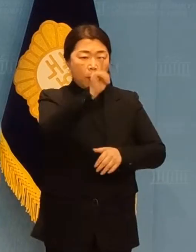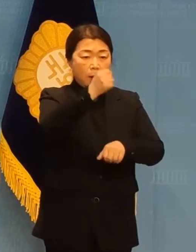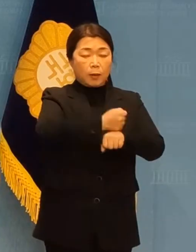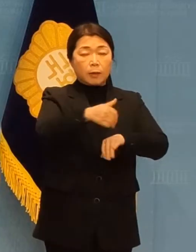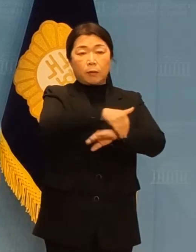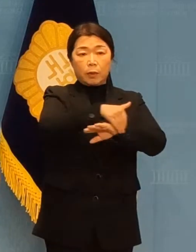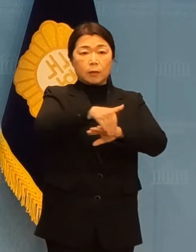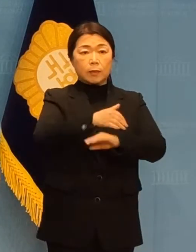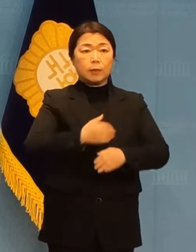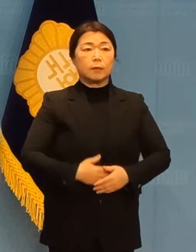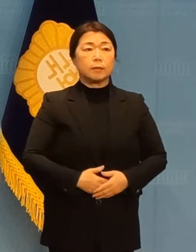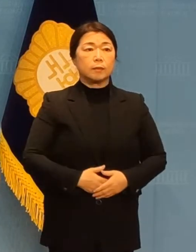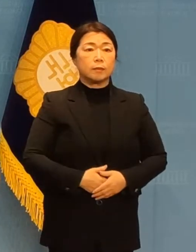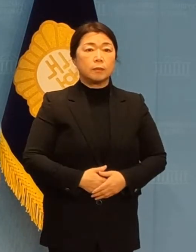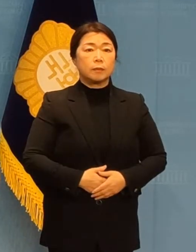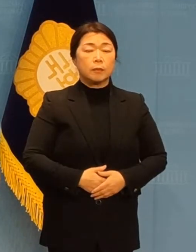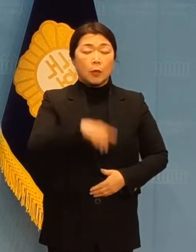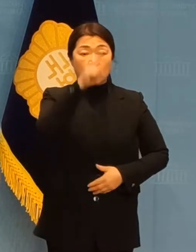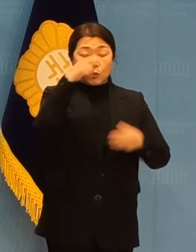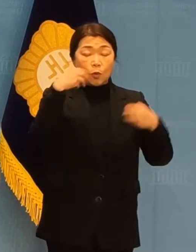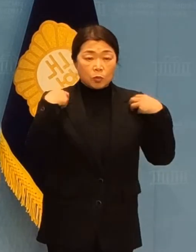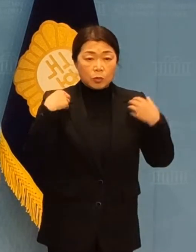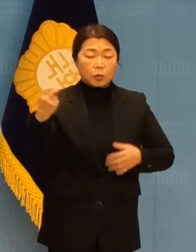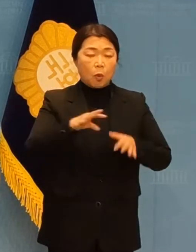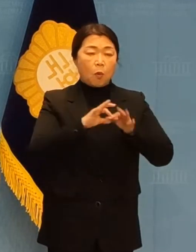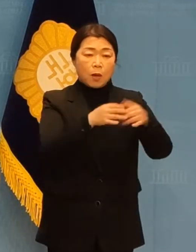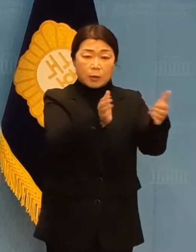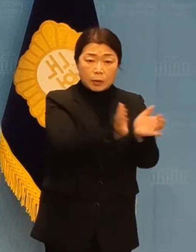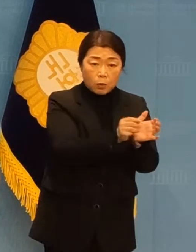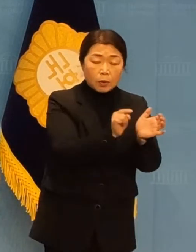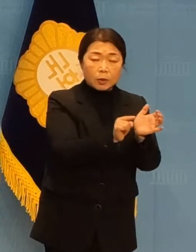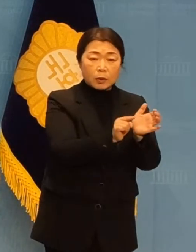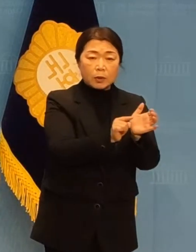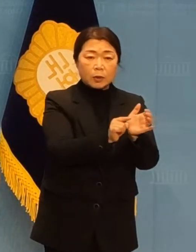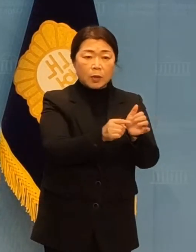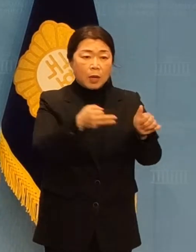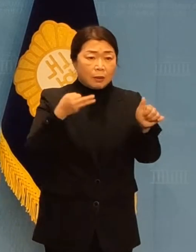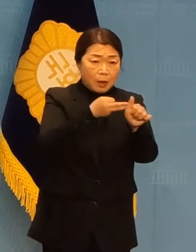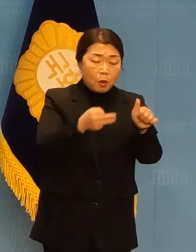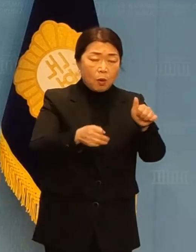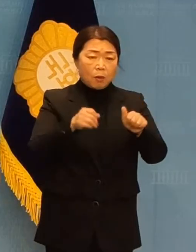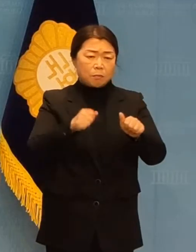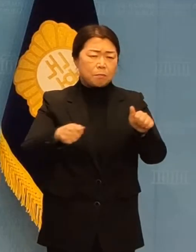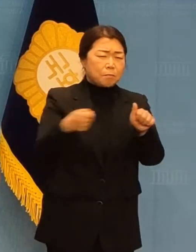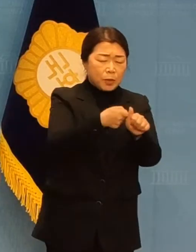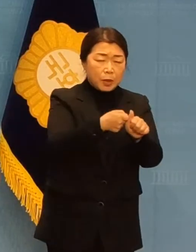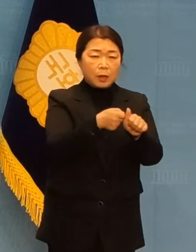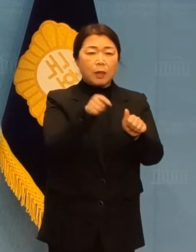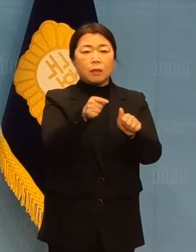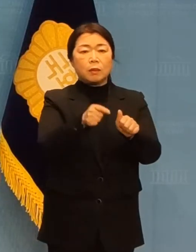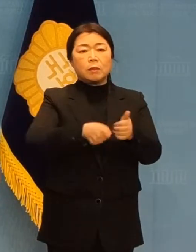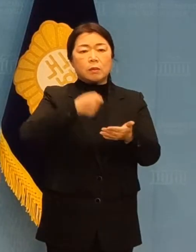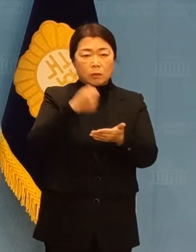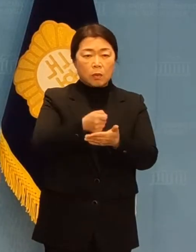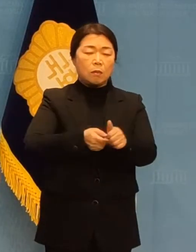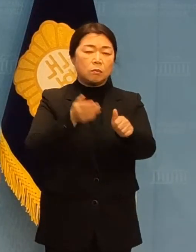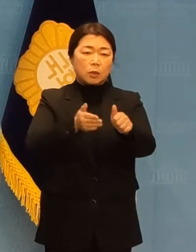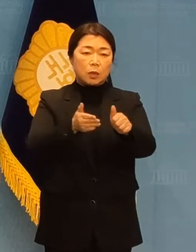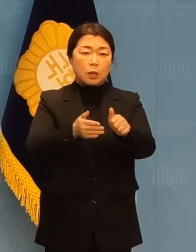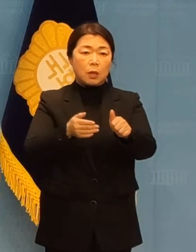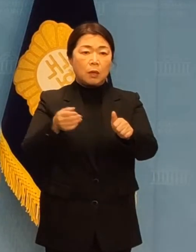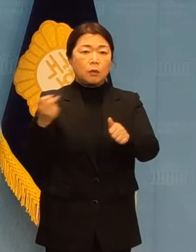정부는 유관기관은 테러 행위로 지정해 주시고 이에 대한 수사를